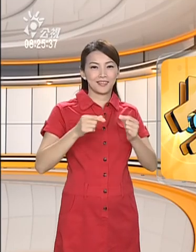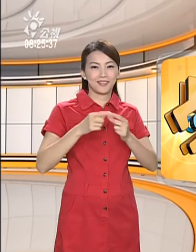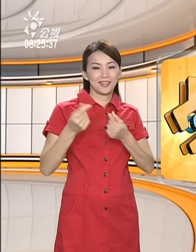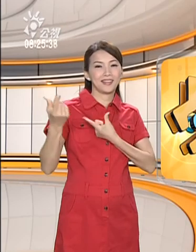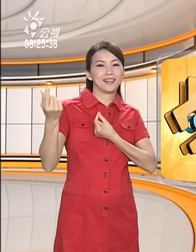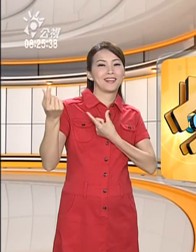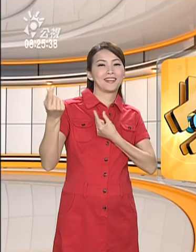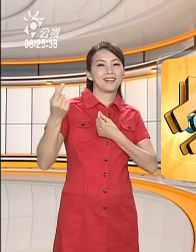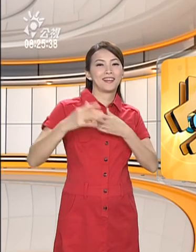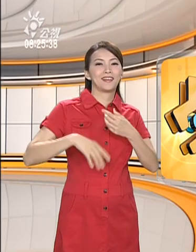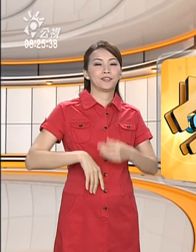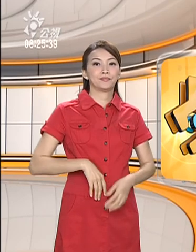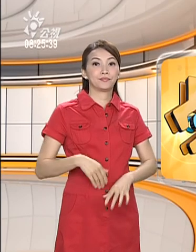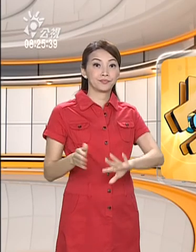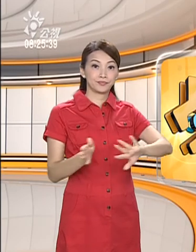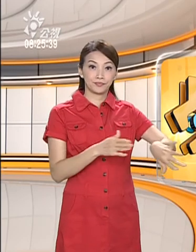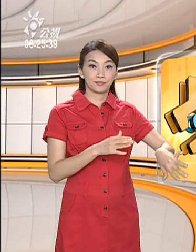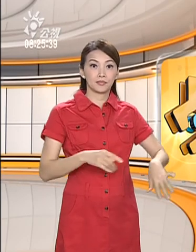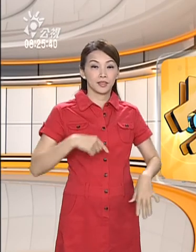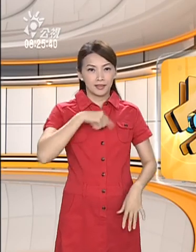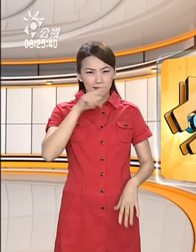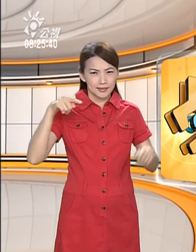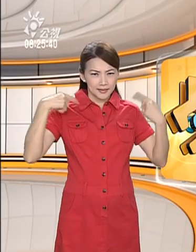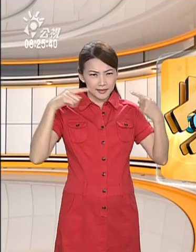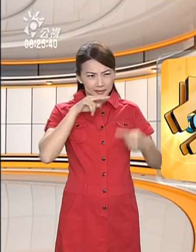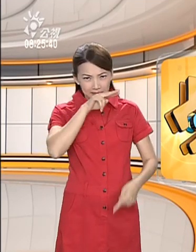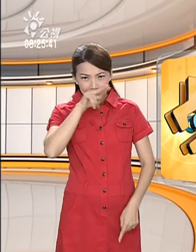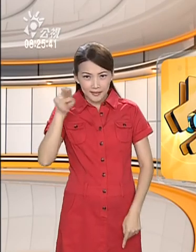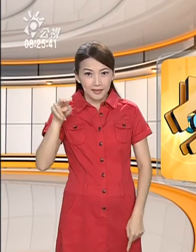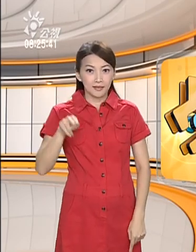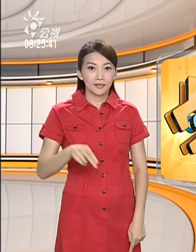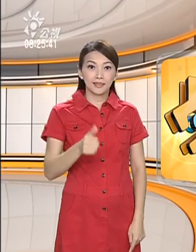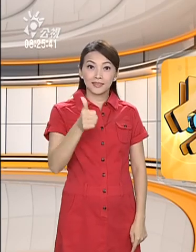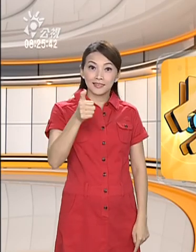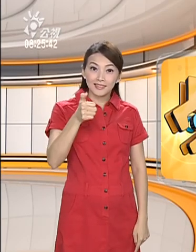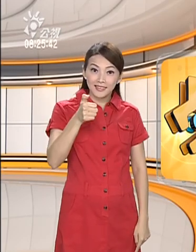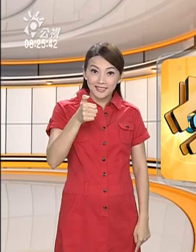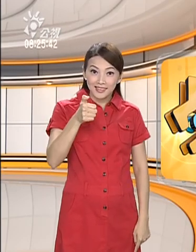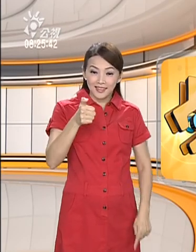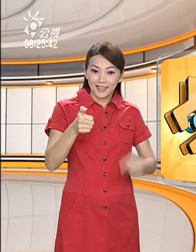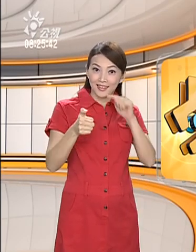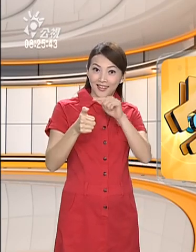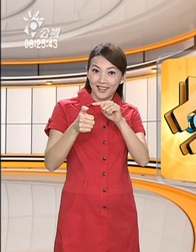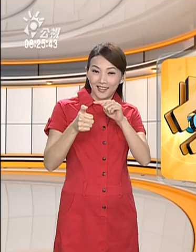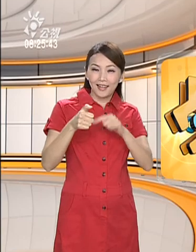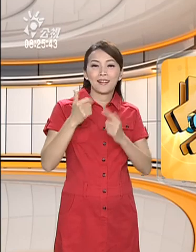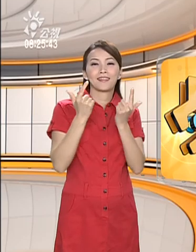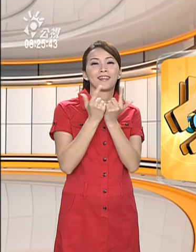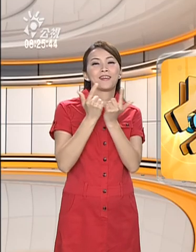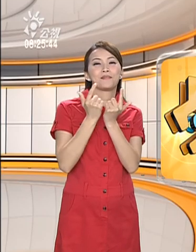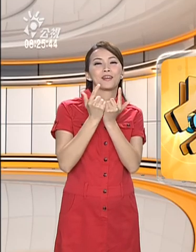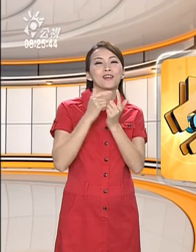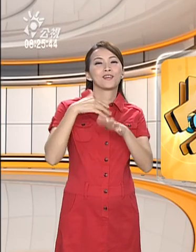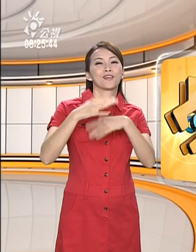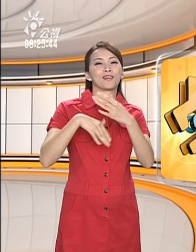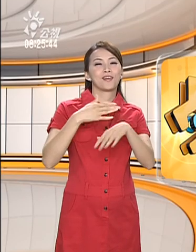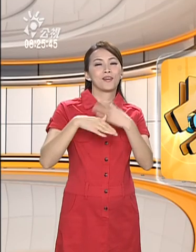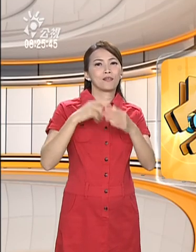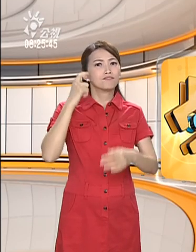本也还是这样子笔哦。而现在我们常常看到的动动大拇指这个谢谢，是北部手语的笔